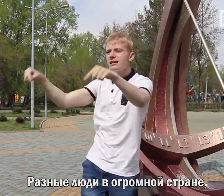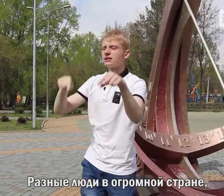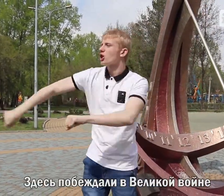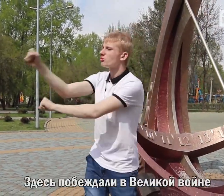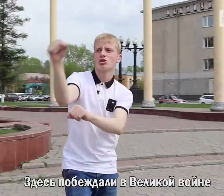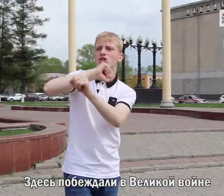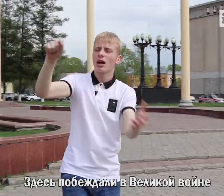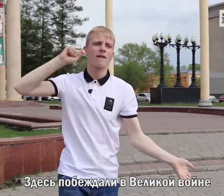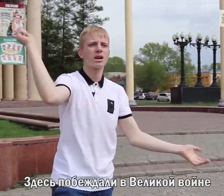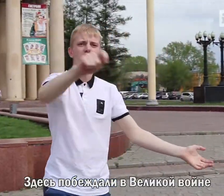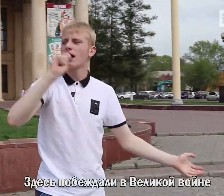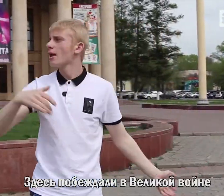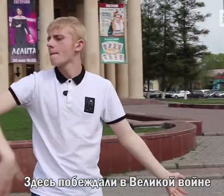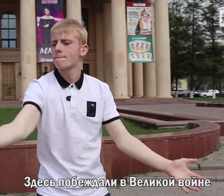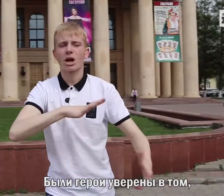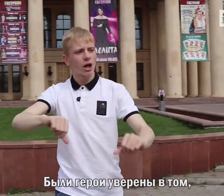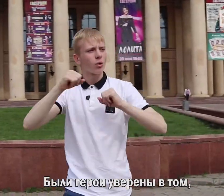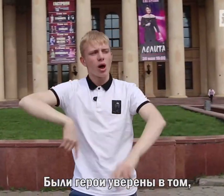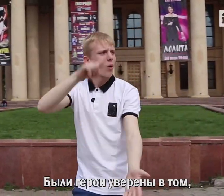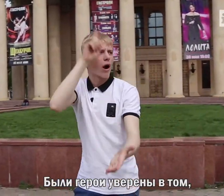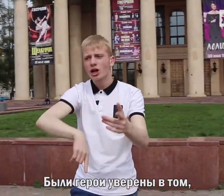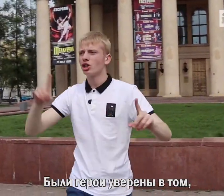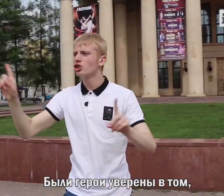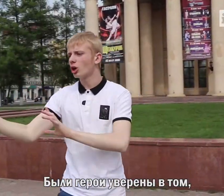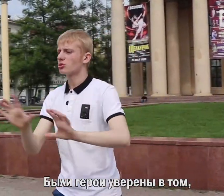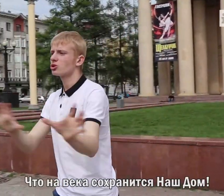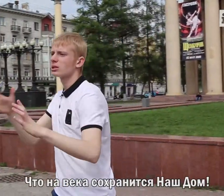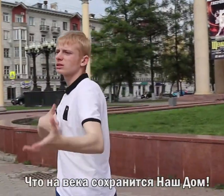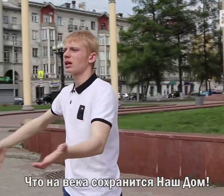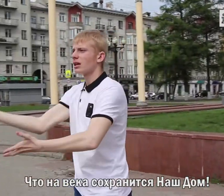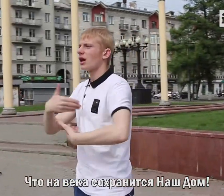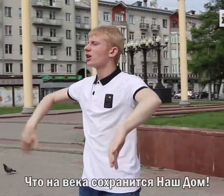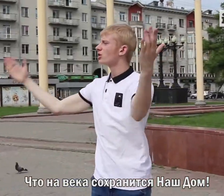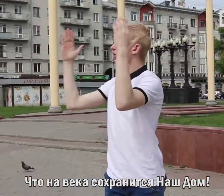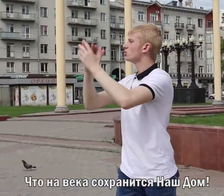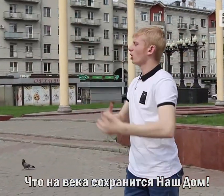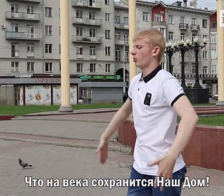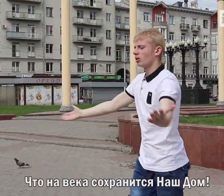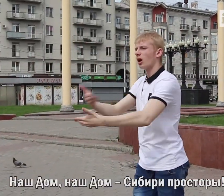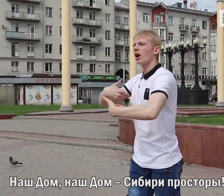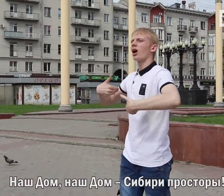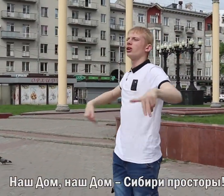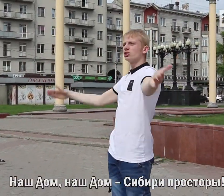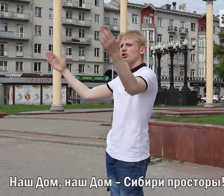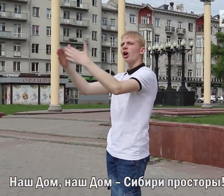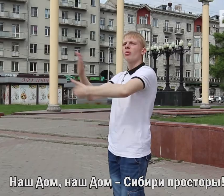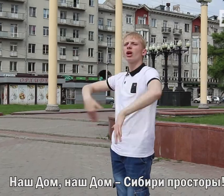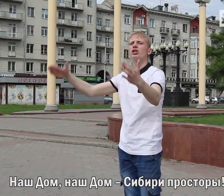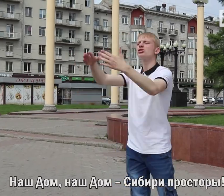стране здесь побеждали в великой войне, были герои, уверены в том, что на века сохранится наш дом. Наш